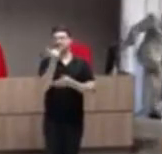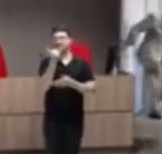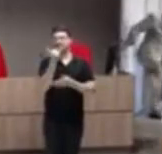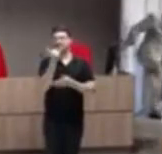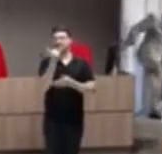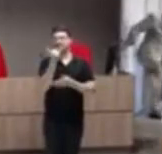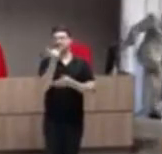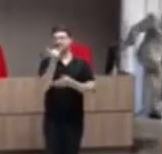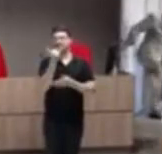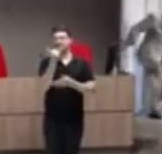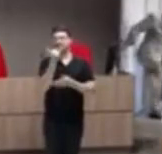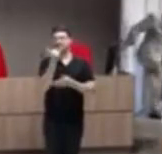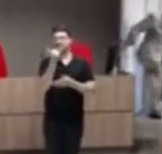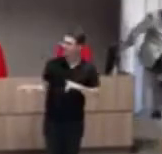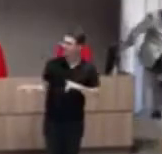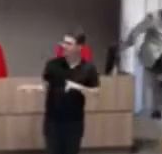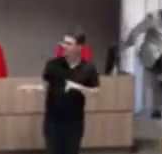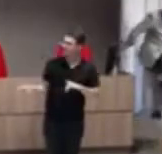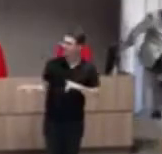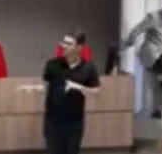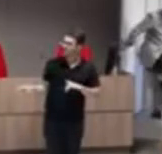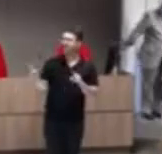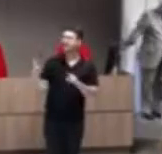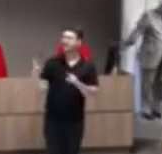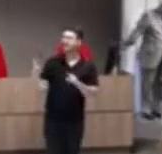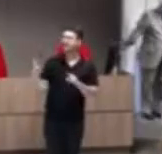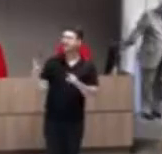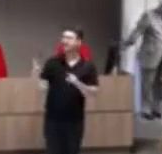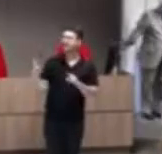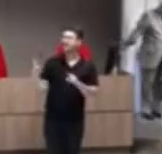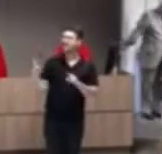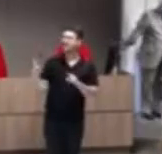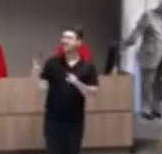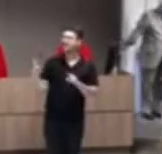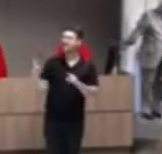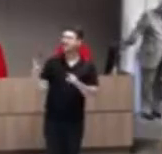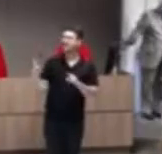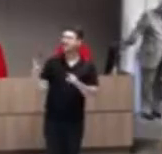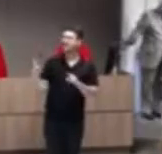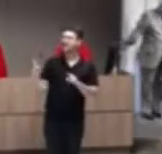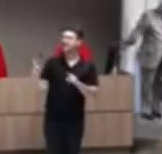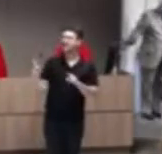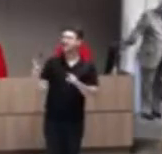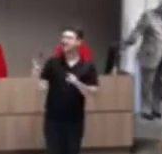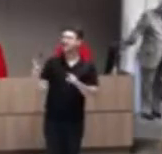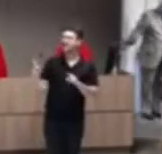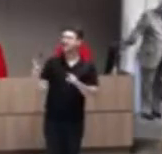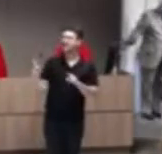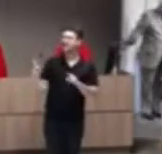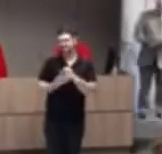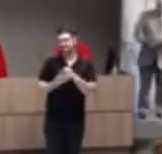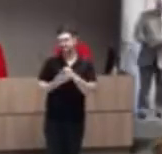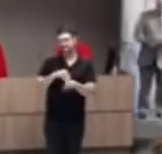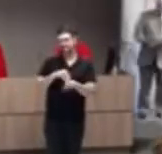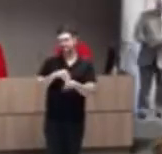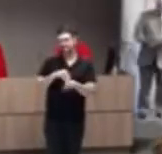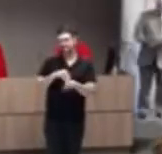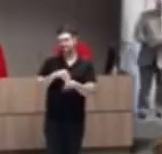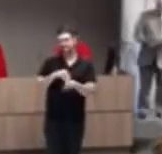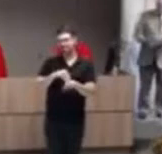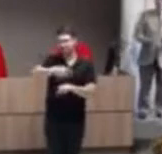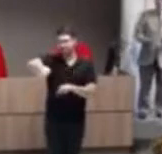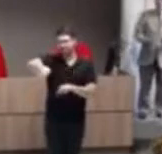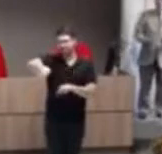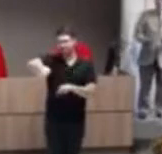que estão aqui, mas que a gente entende que são informações fundamentais para que vocês tenham acesso,